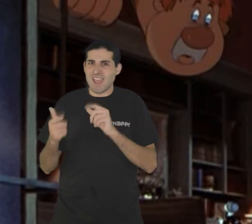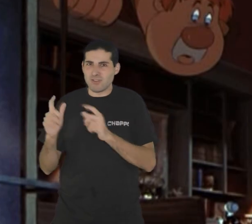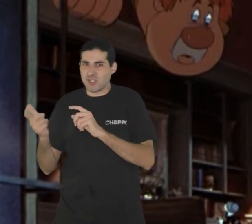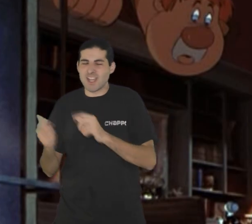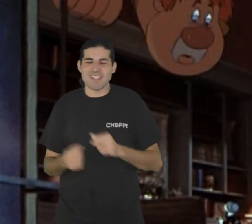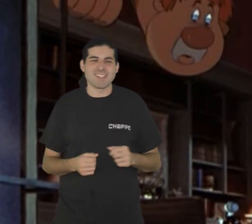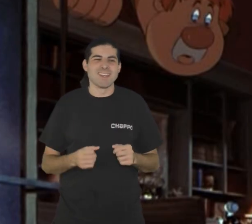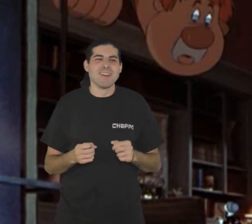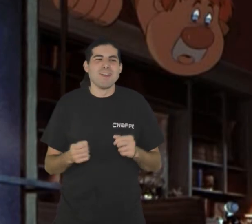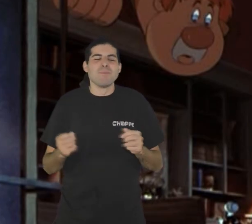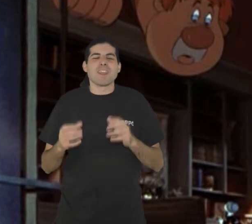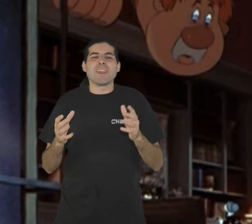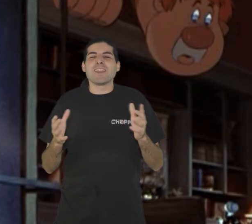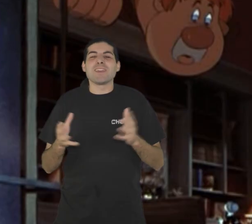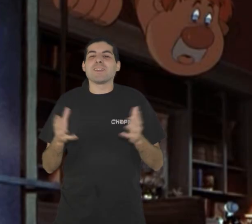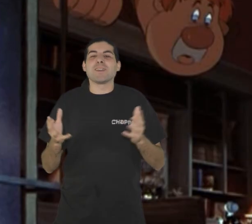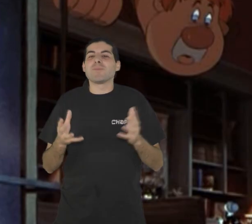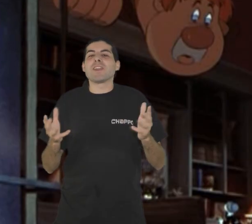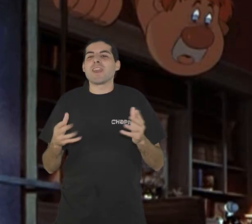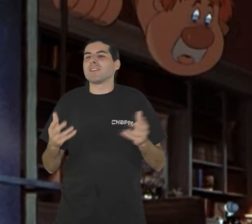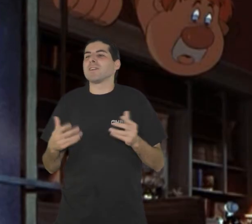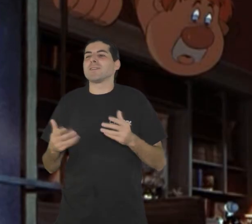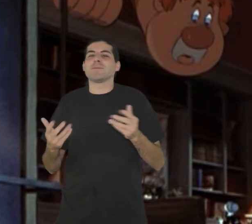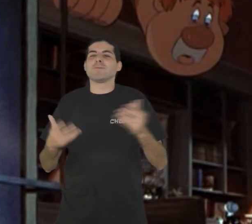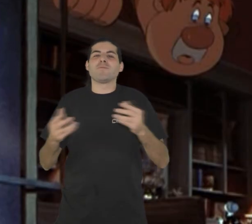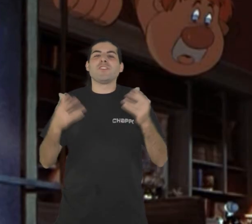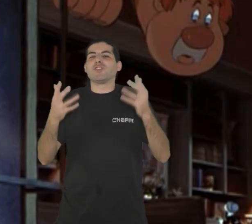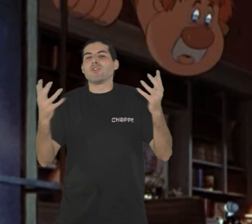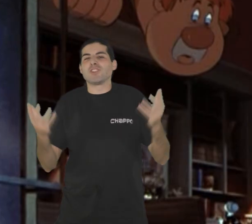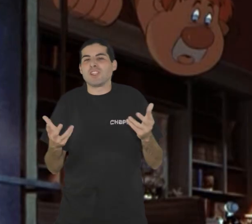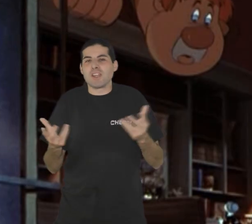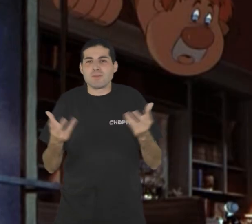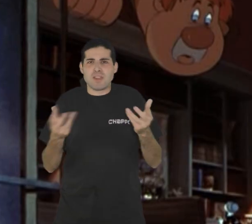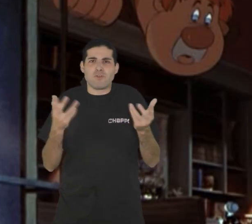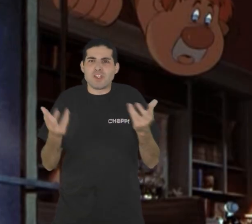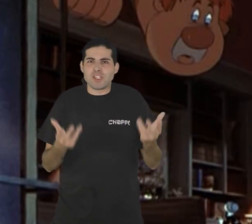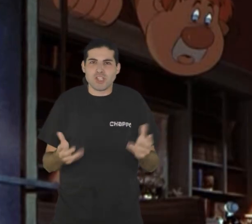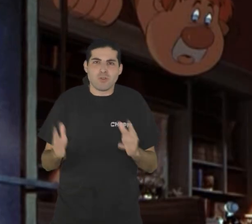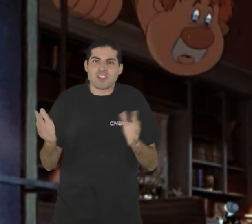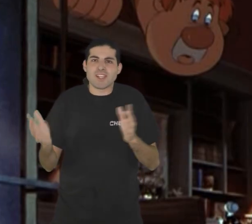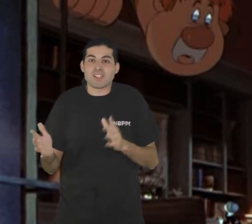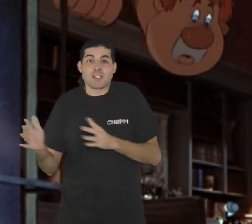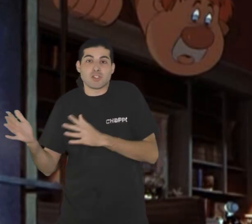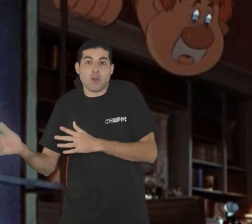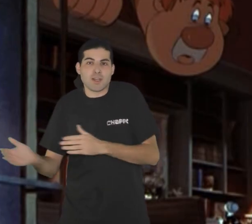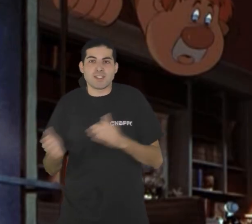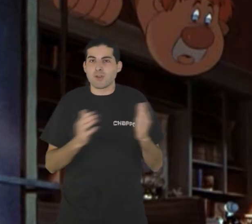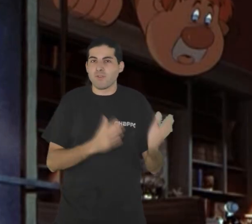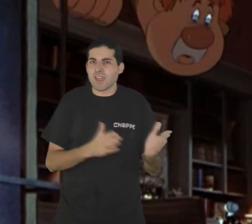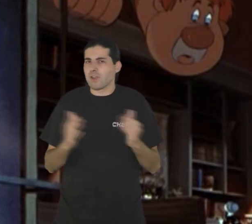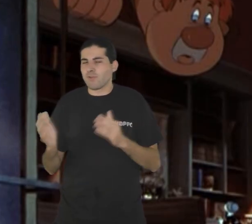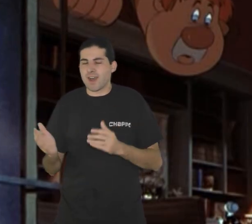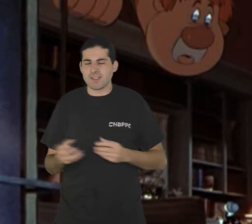essere il fratello del gigante, e niente, finisce così, che non finisce, non si sa se le